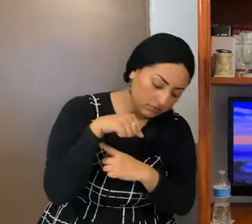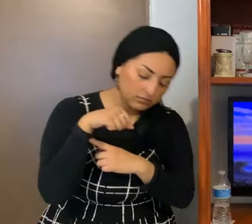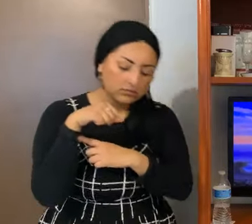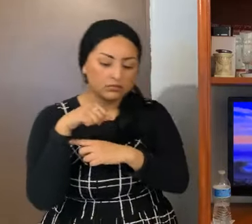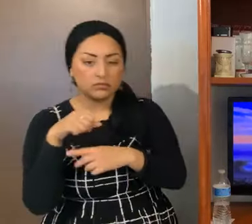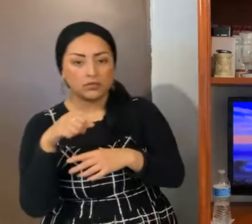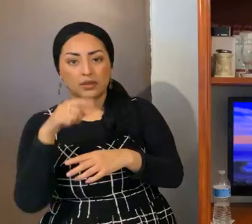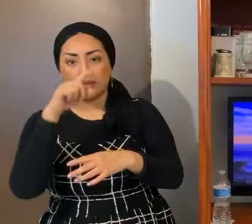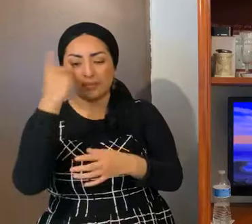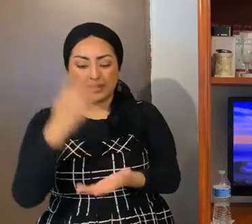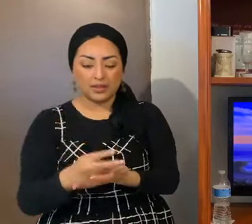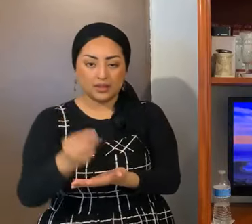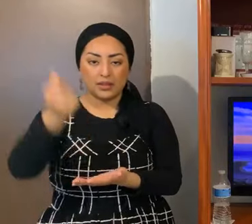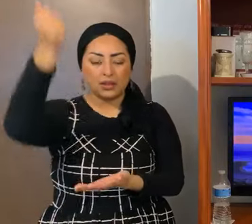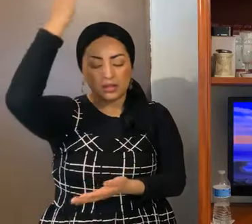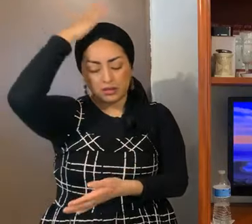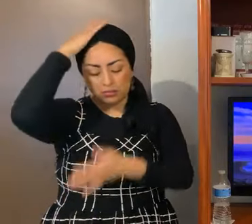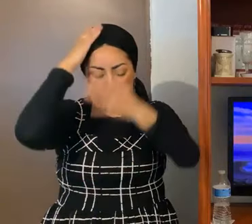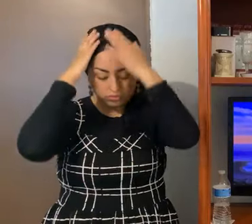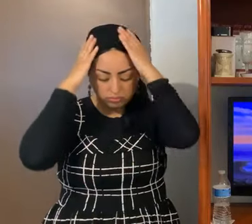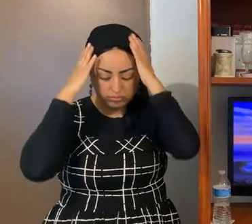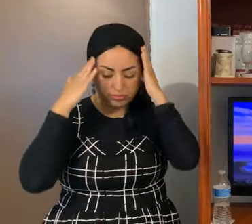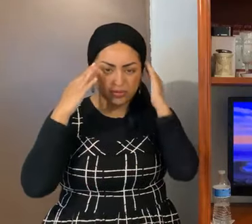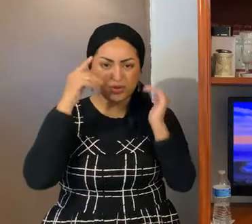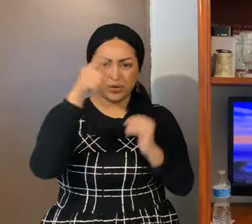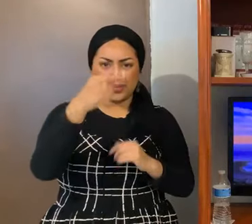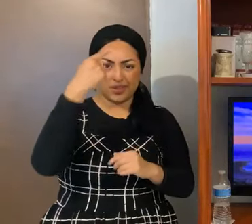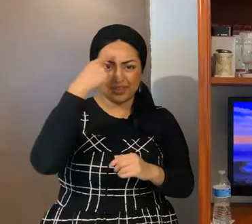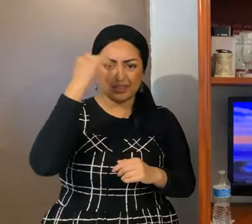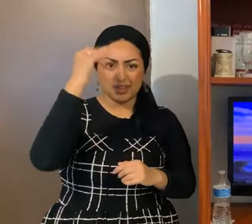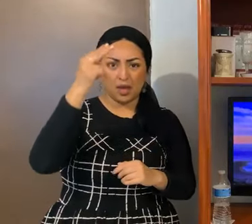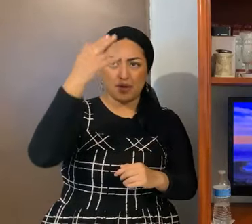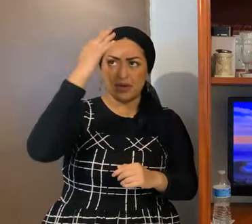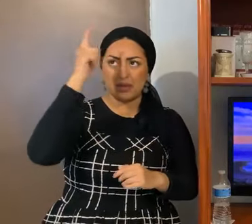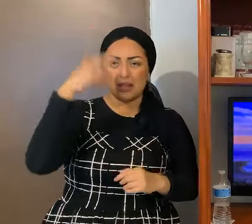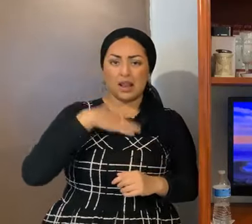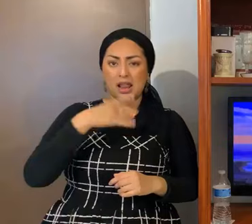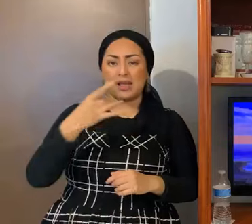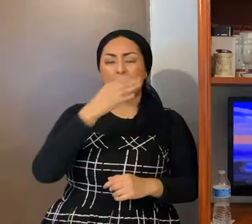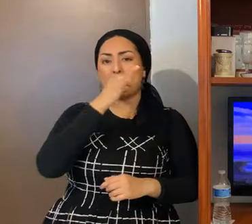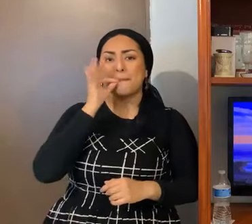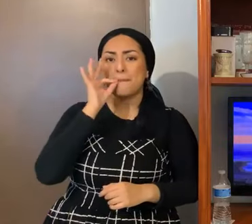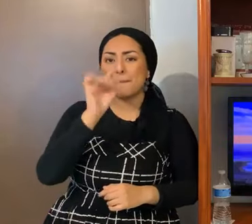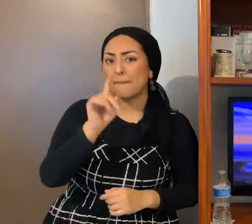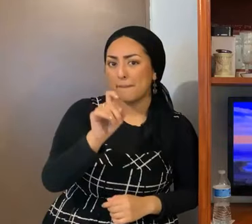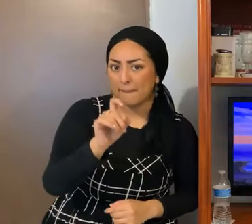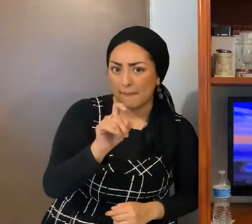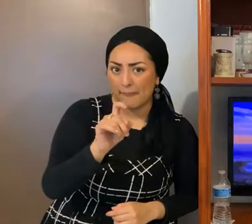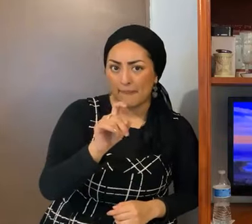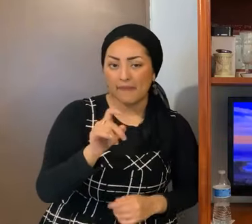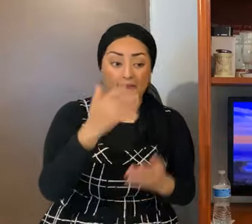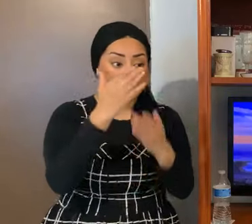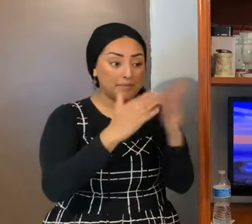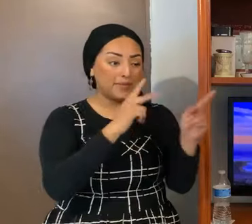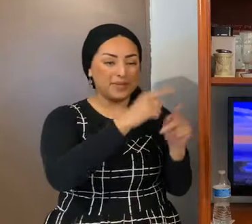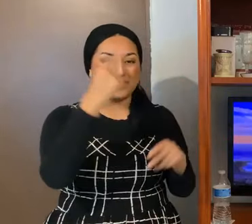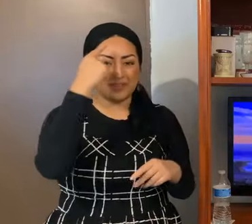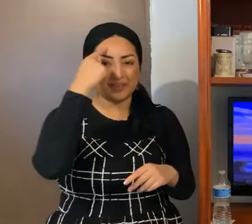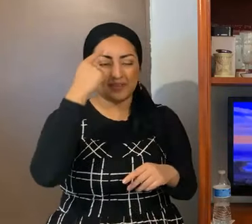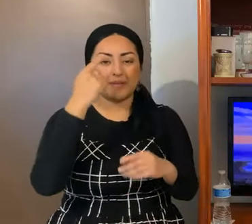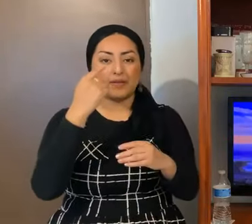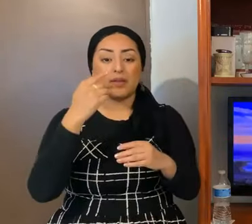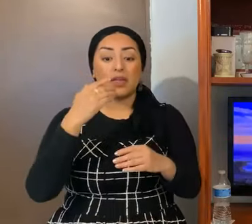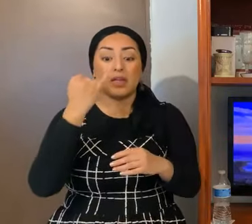cilicio y de ceniza. ¿Llamaréis esto ayuno y día agradable a Yahweh? Fíjense cómo muchos pueden pensar, bueno, si yo